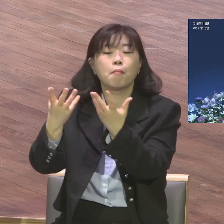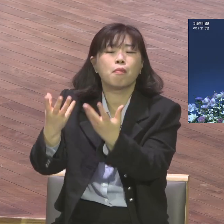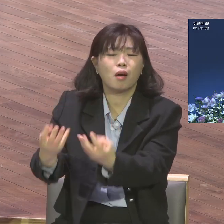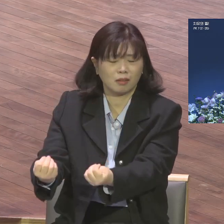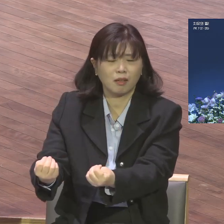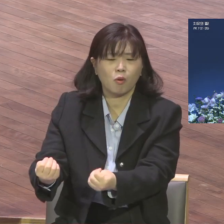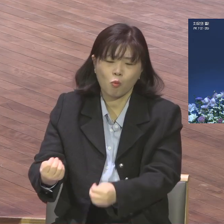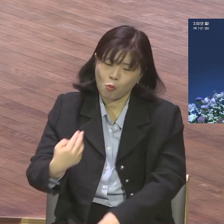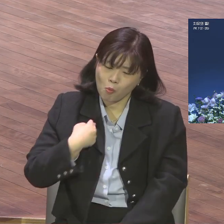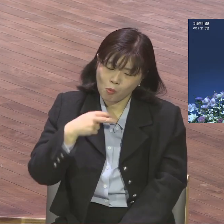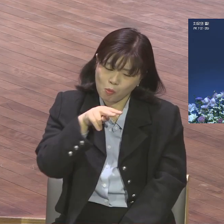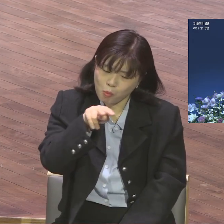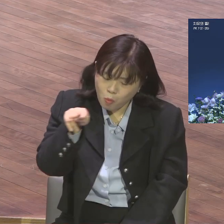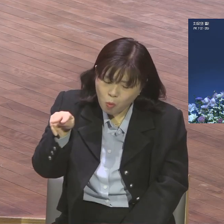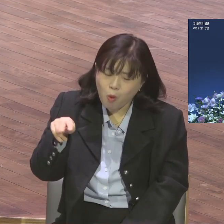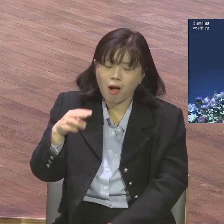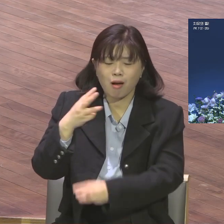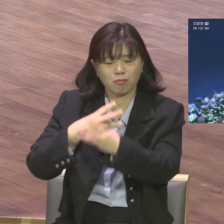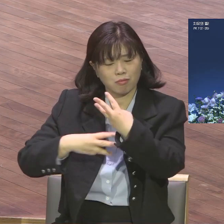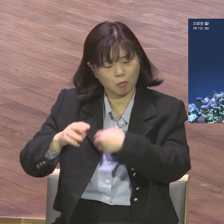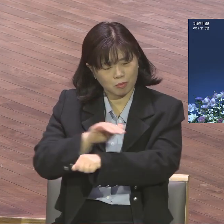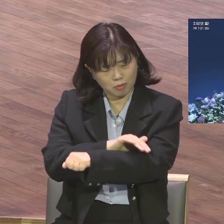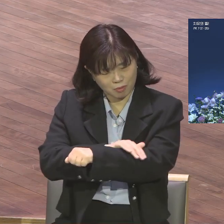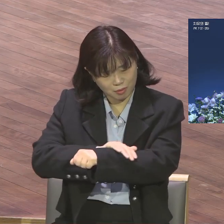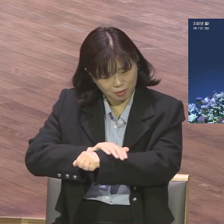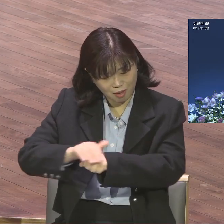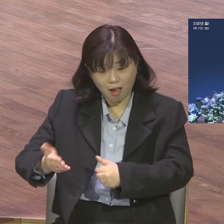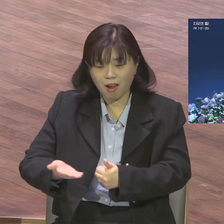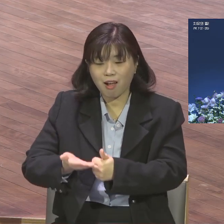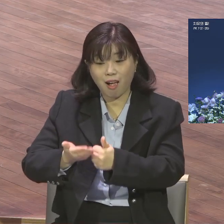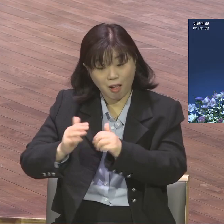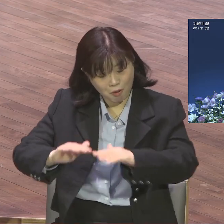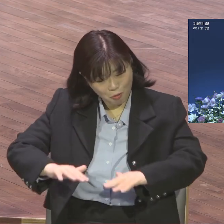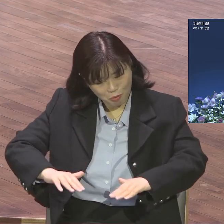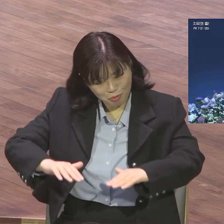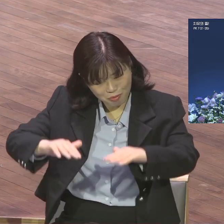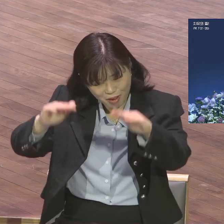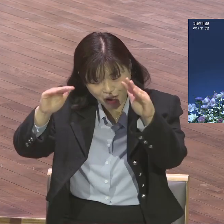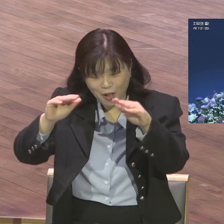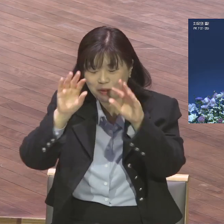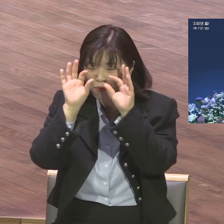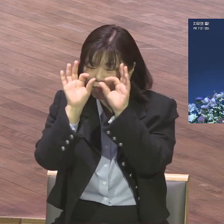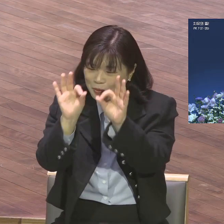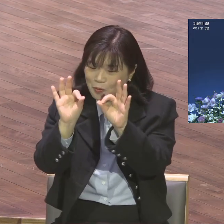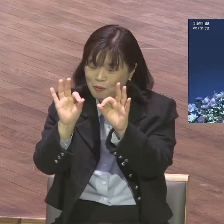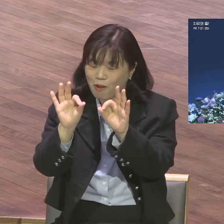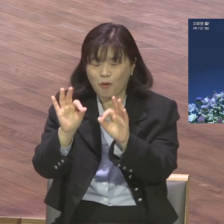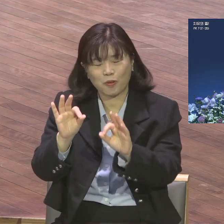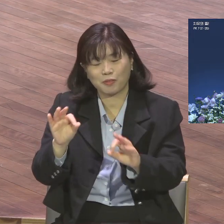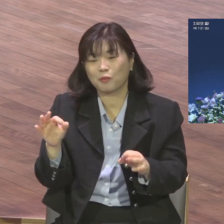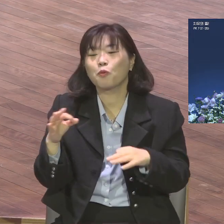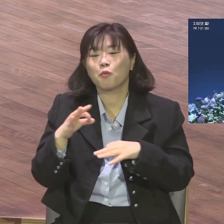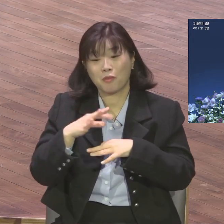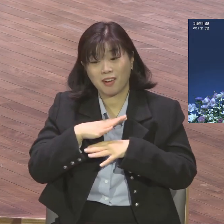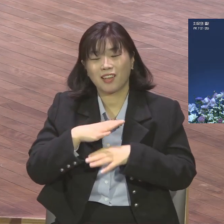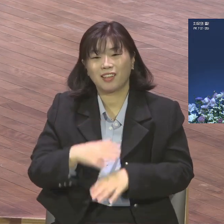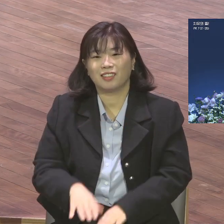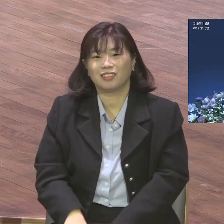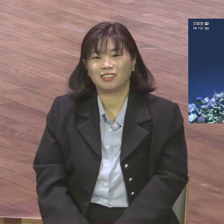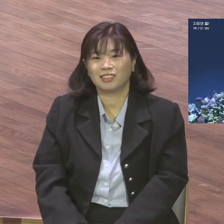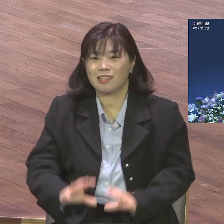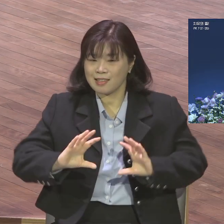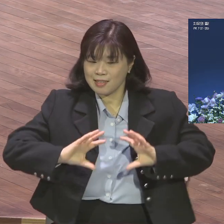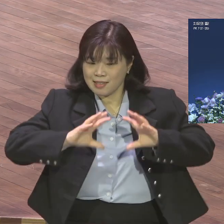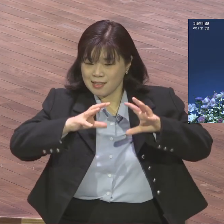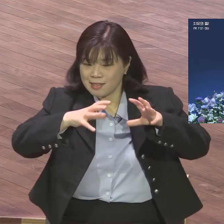우리 렘넌트들을 이렇게 훈련을 지금 이렇게 양육하고 있구나. 세계적인 인물이에요. 세계가